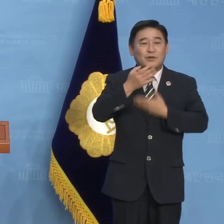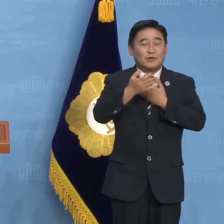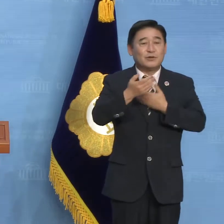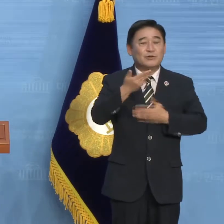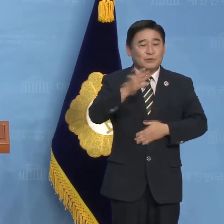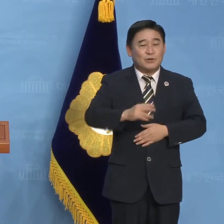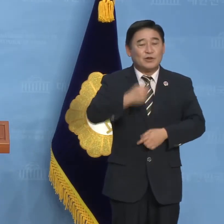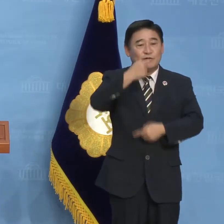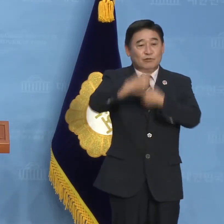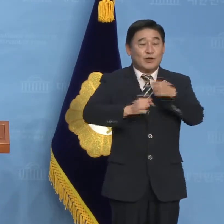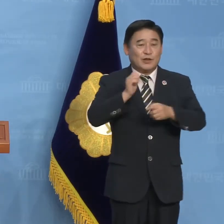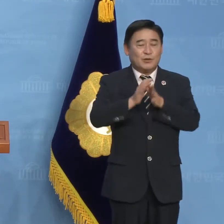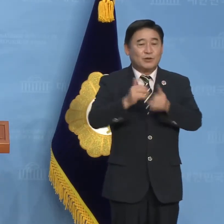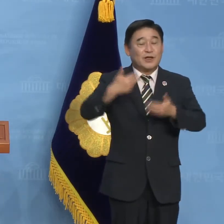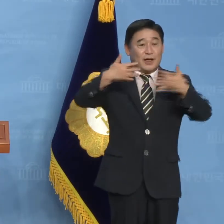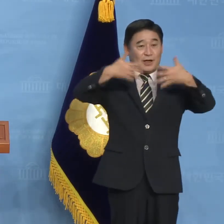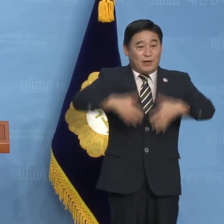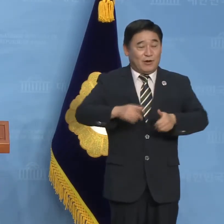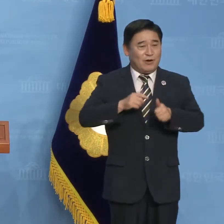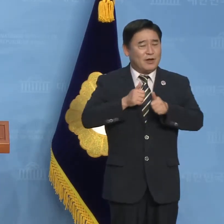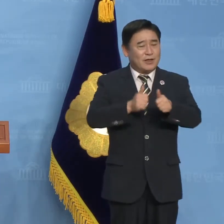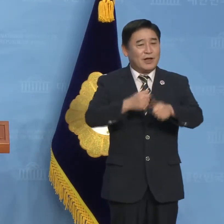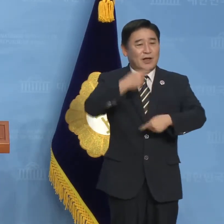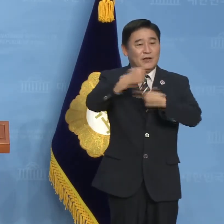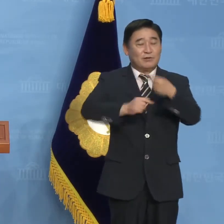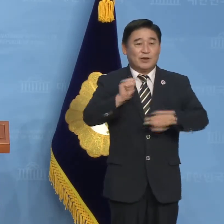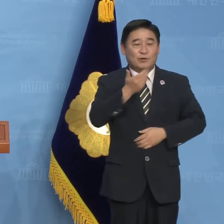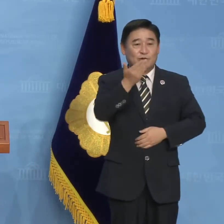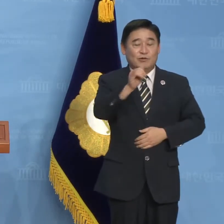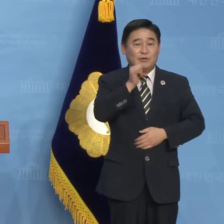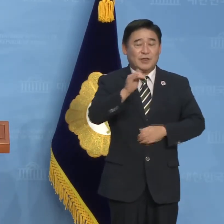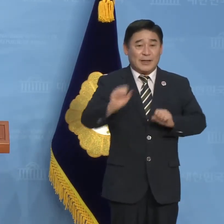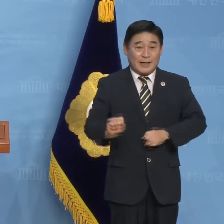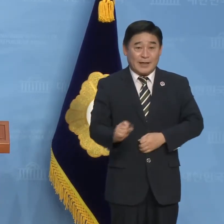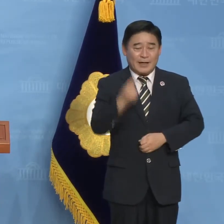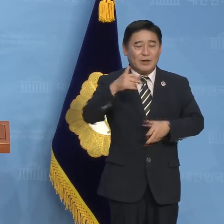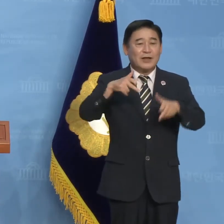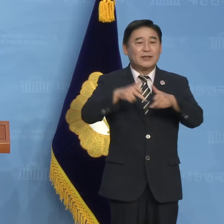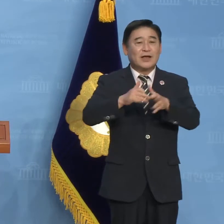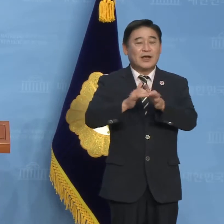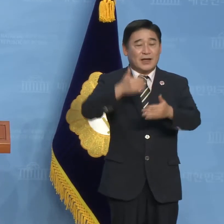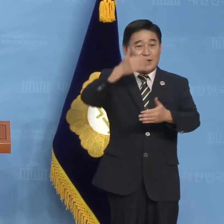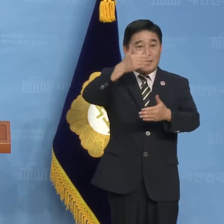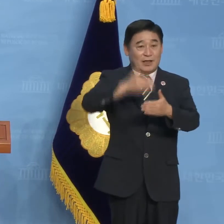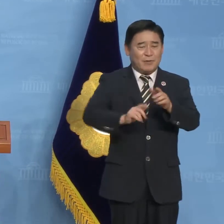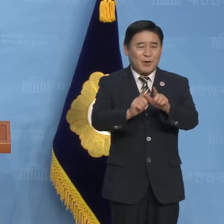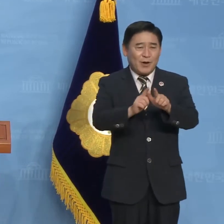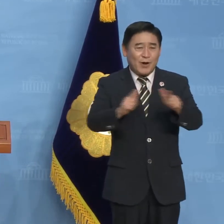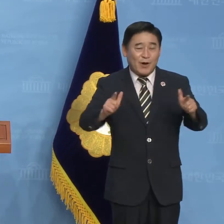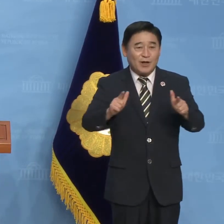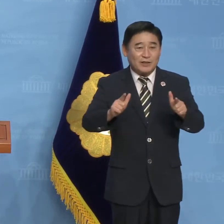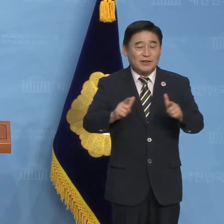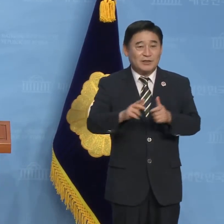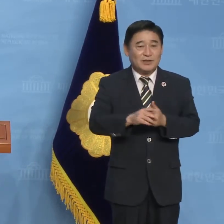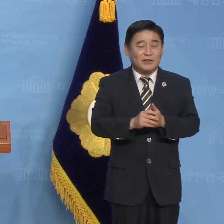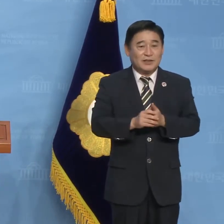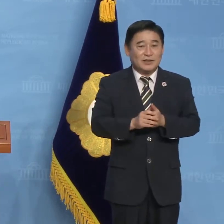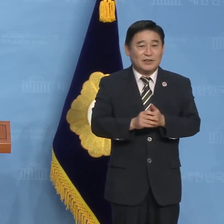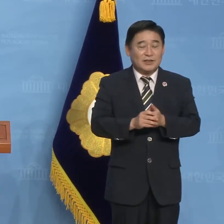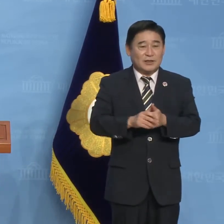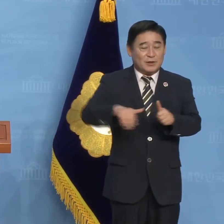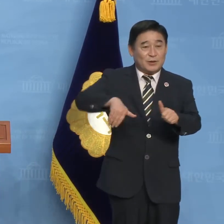지원할 예정입니다. 이를 계기로 앞으로도 국회는 장애인에게 남아있는 여러 가지 문턱들을 제거하는 환경을